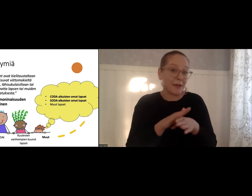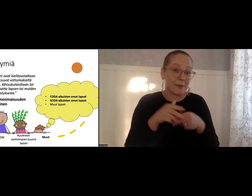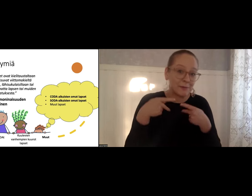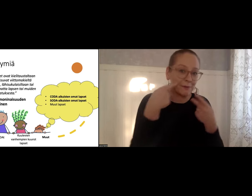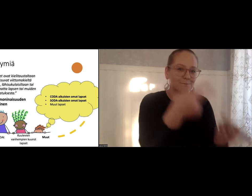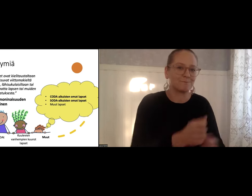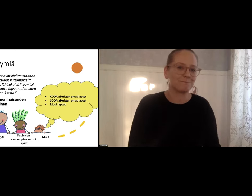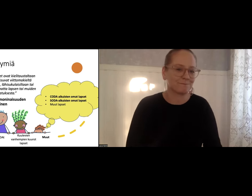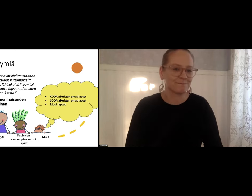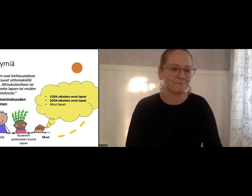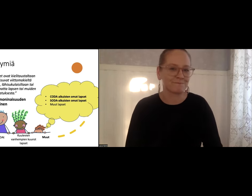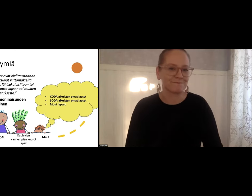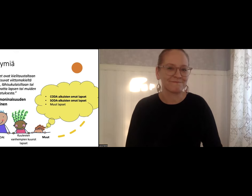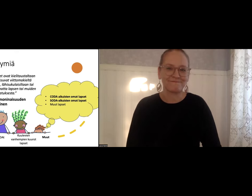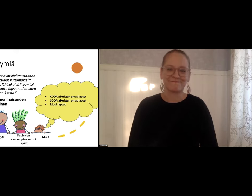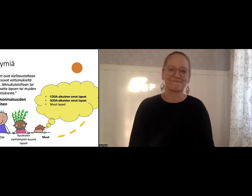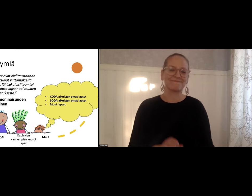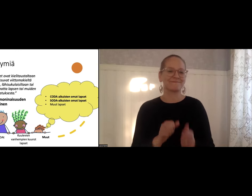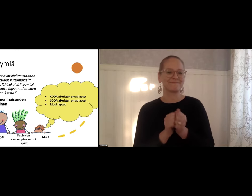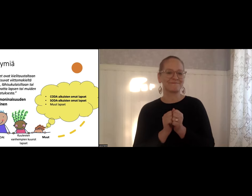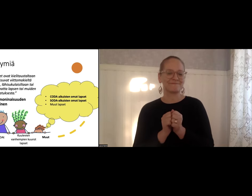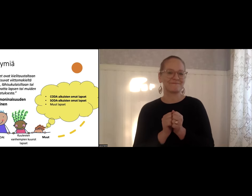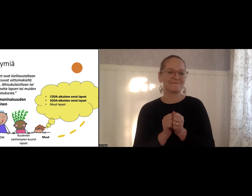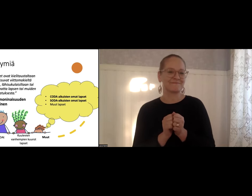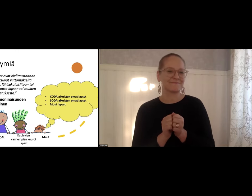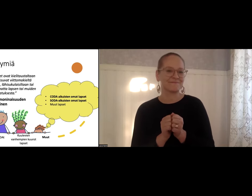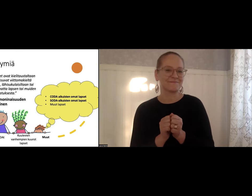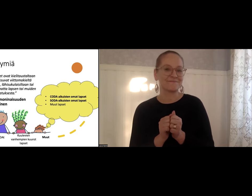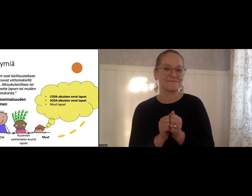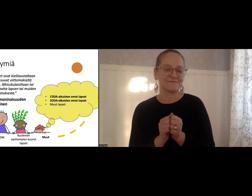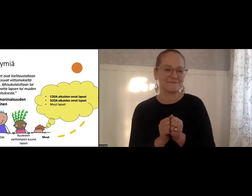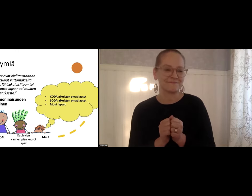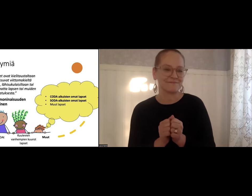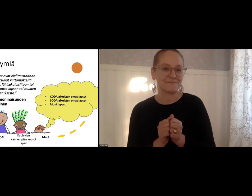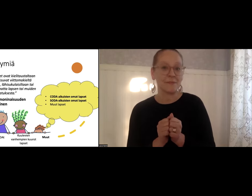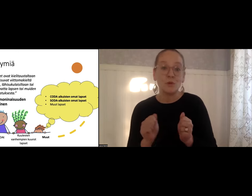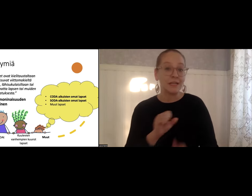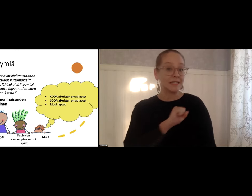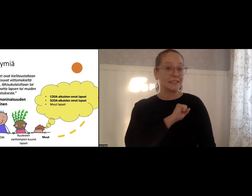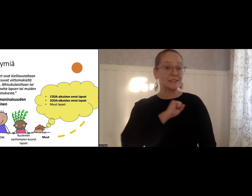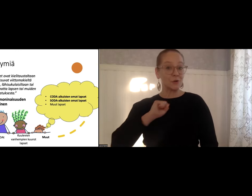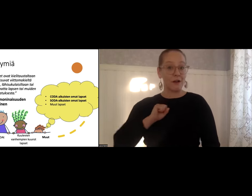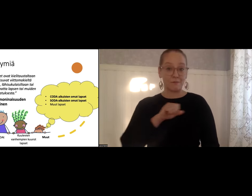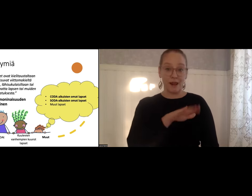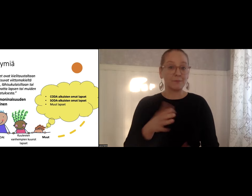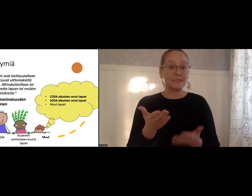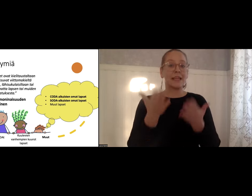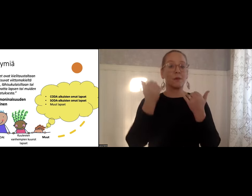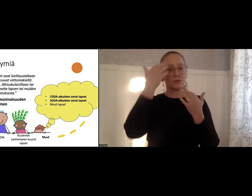lähteä miettimään, että onko se semmoinen viittoma, joka jää elämään ja joka teidän käsiin sopii.